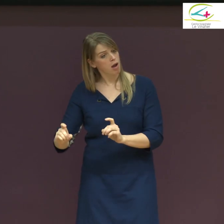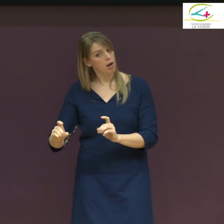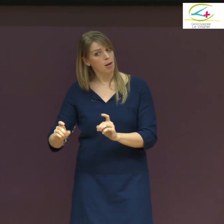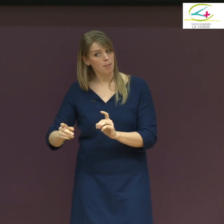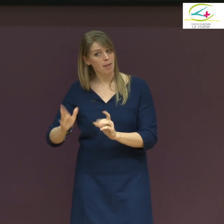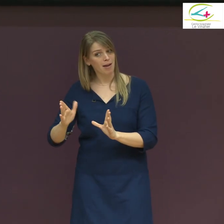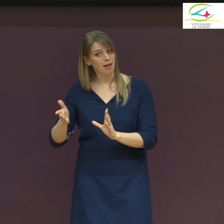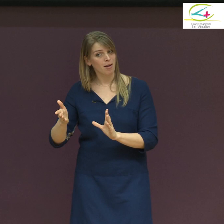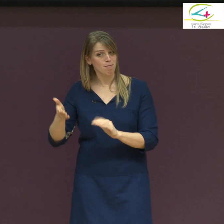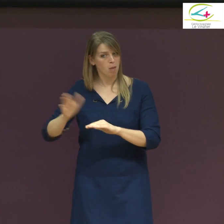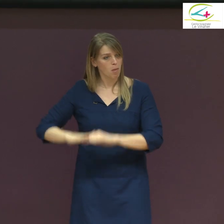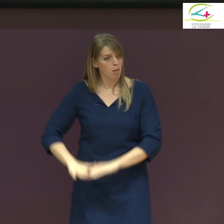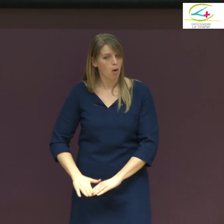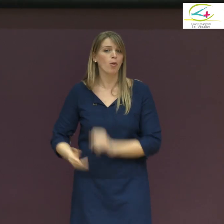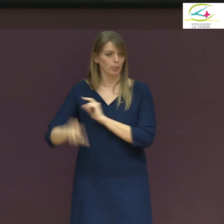plus de suicide.